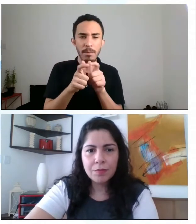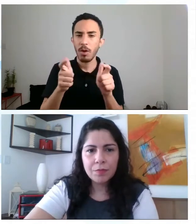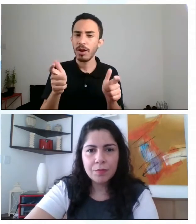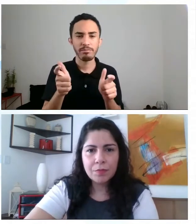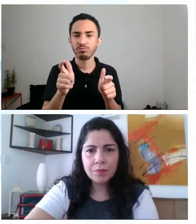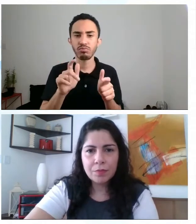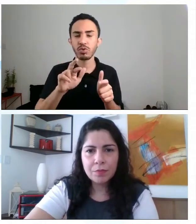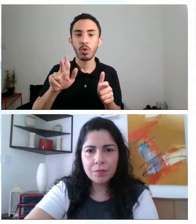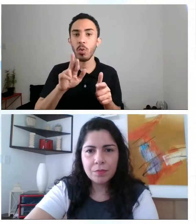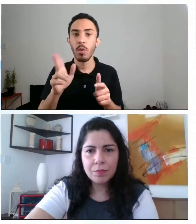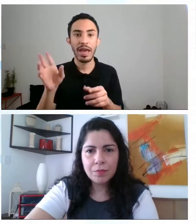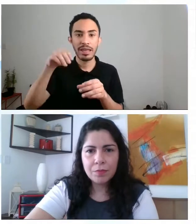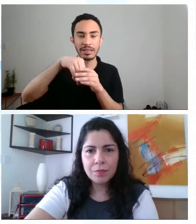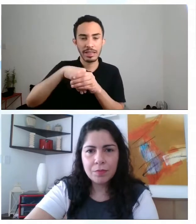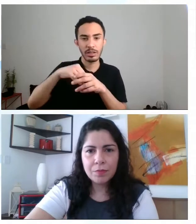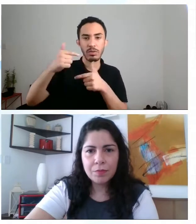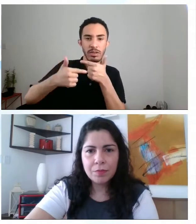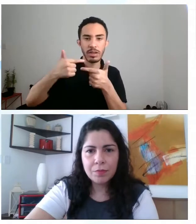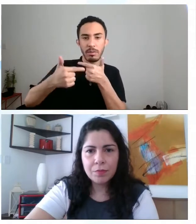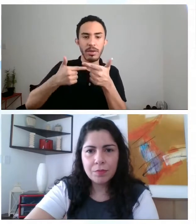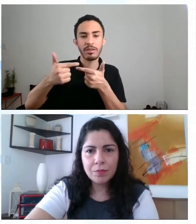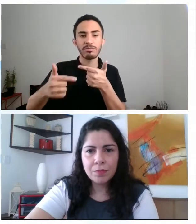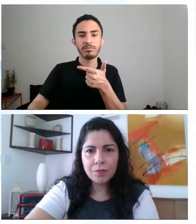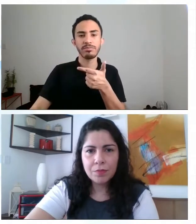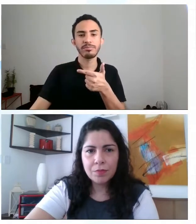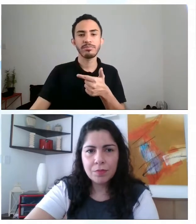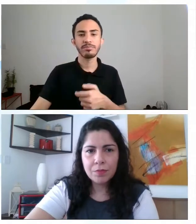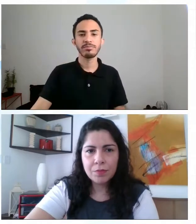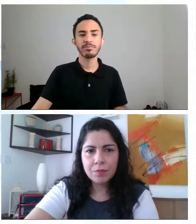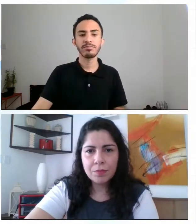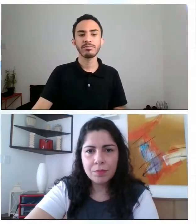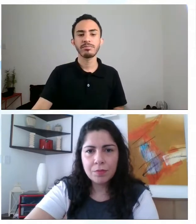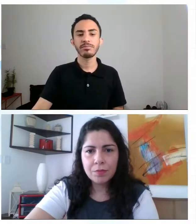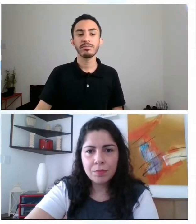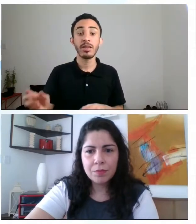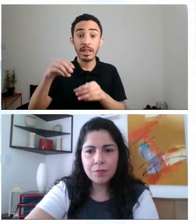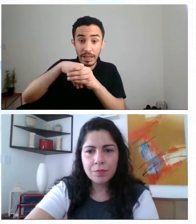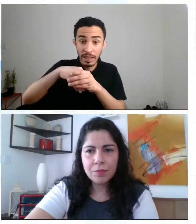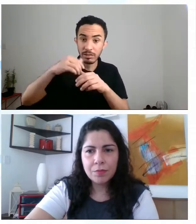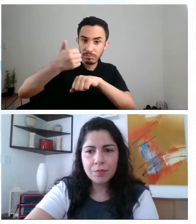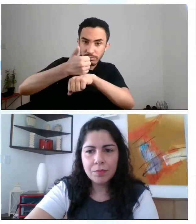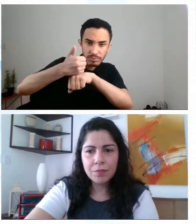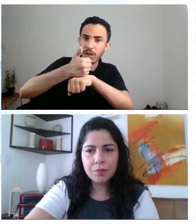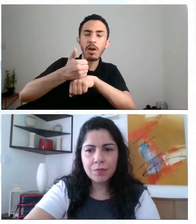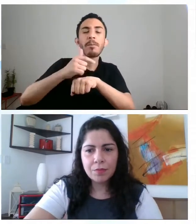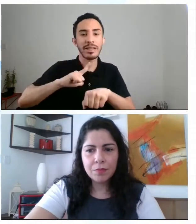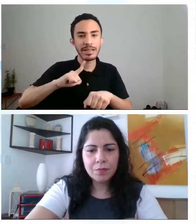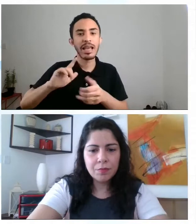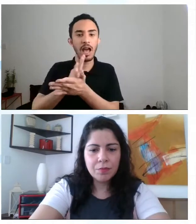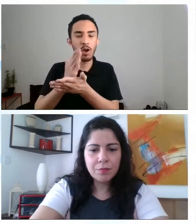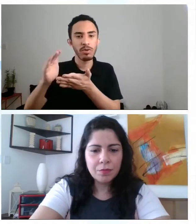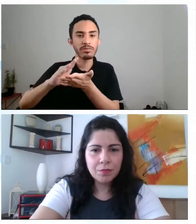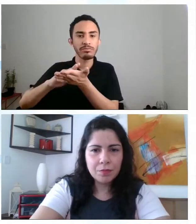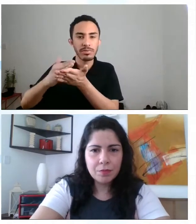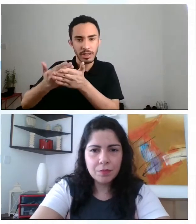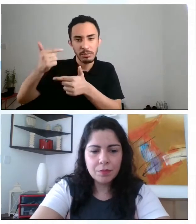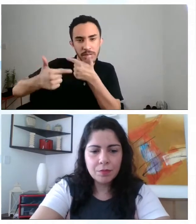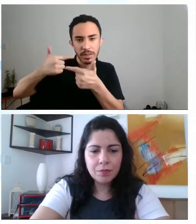não está ligado à profissão diretamente, apesar de existirem intérpretes que têm essa demanda, né? Você